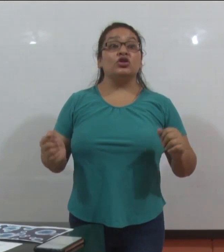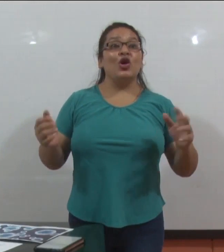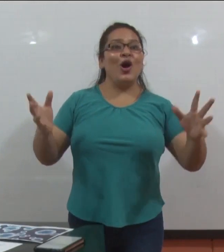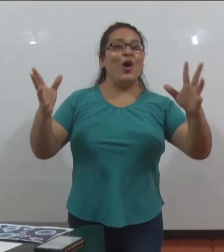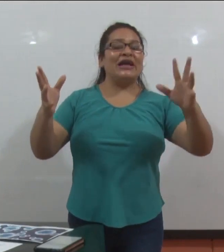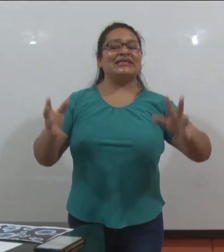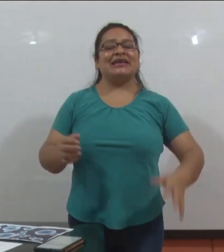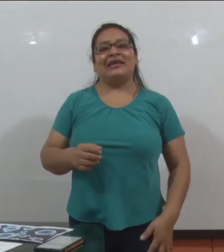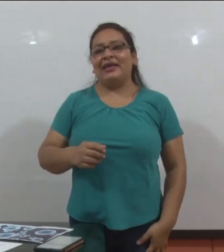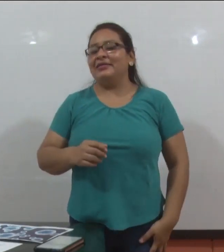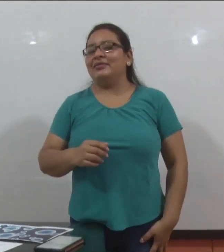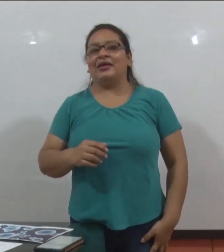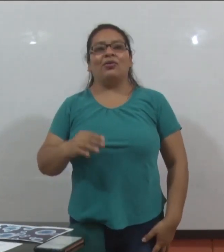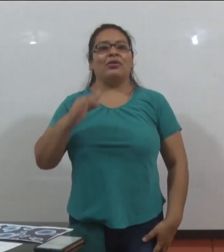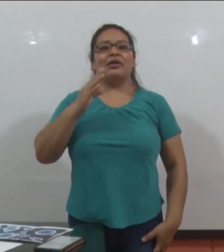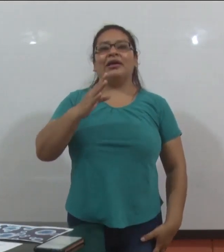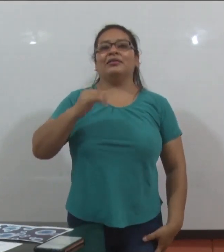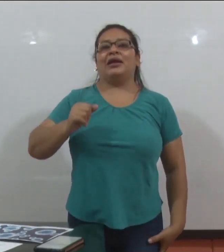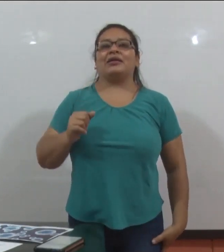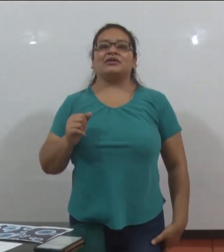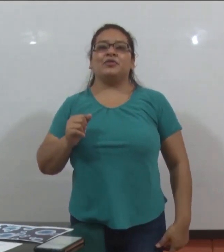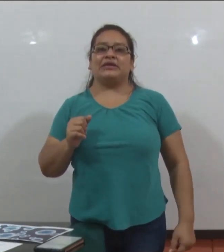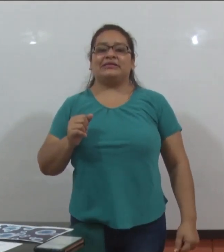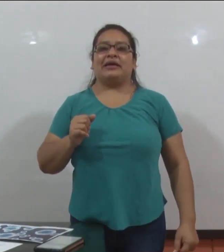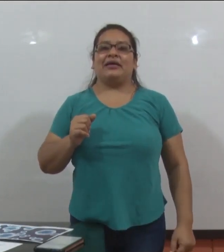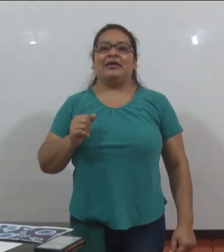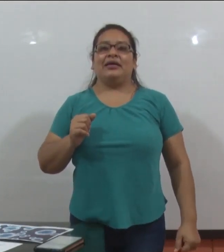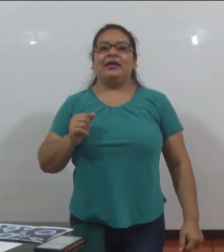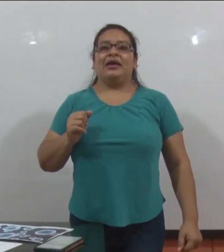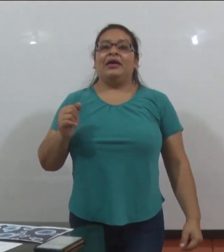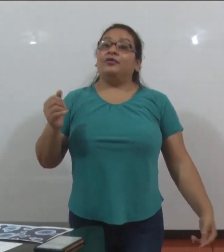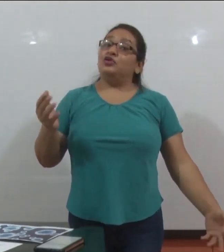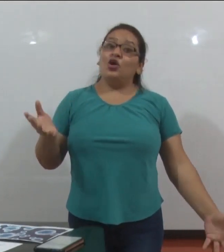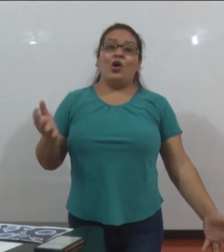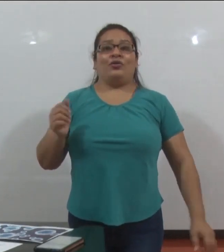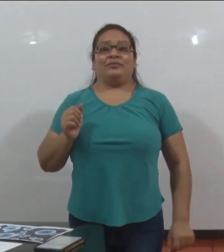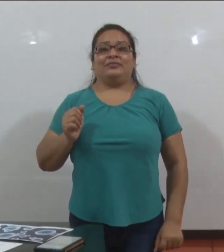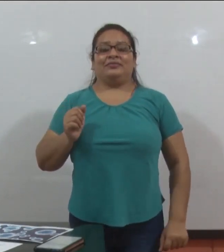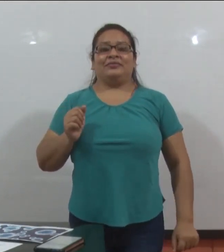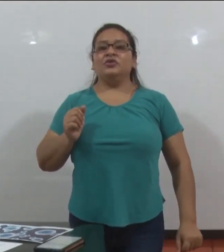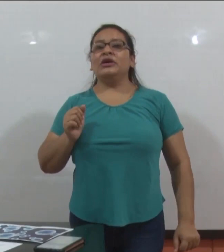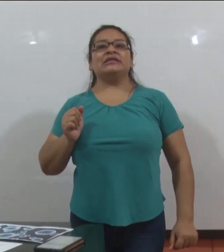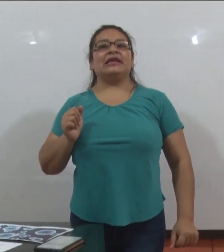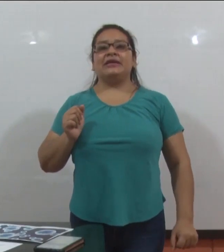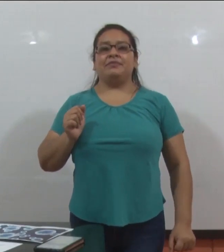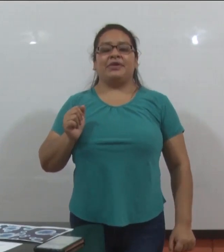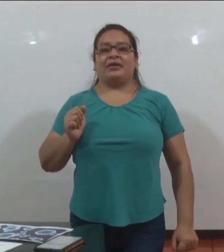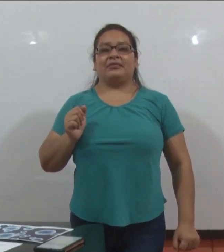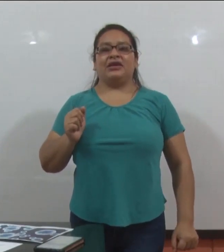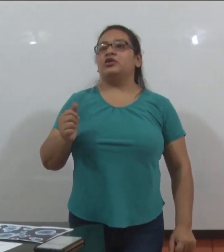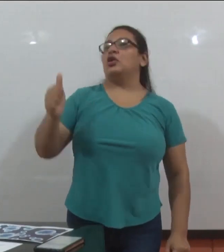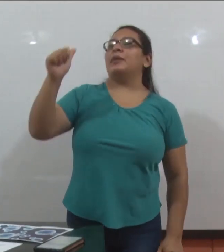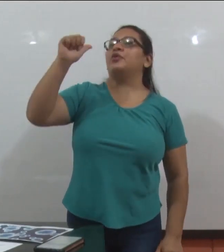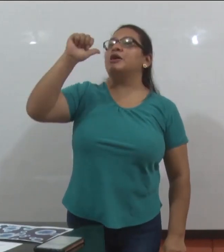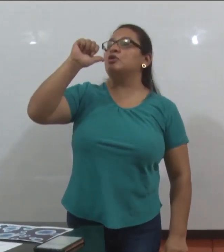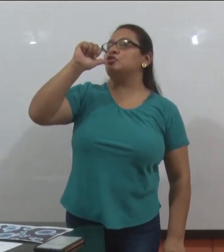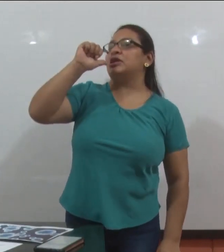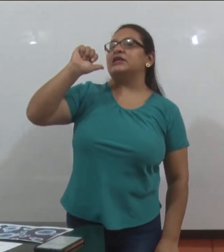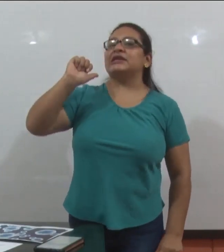No, excelente, correcta la respuesta. No. No es limpia y no la podemos utilizar